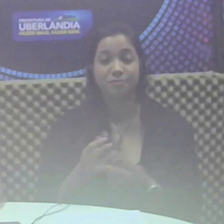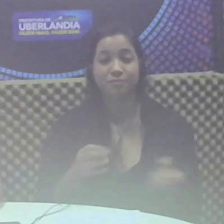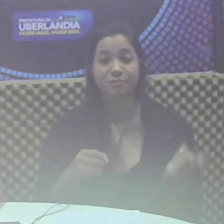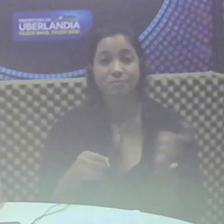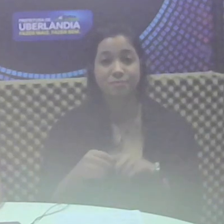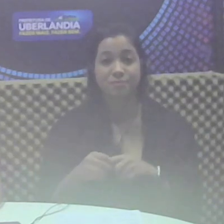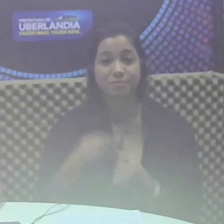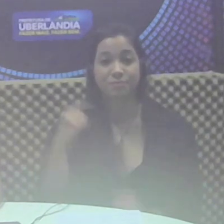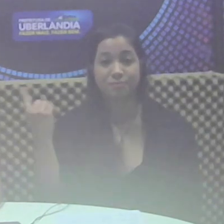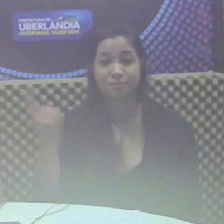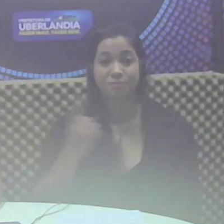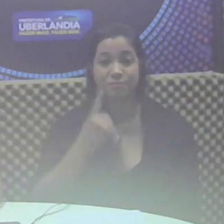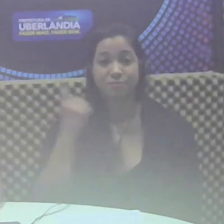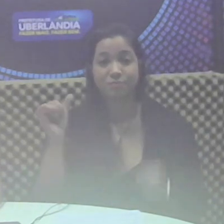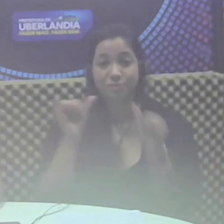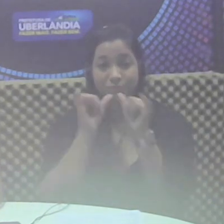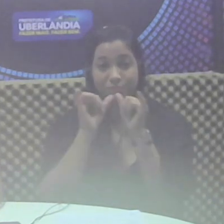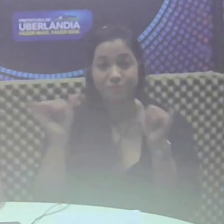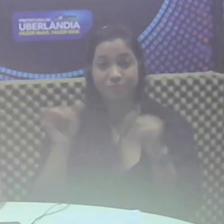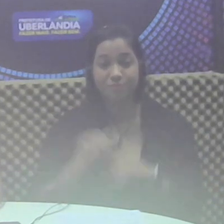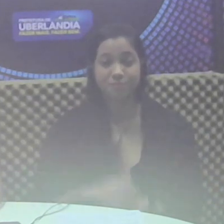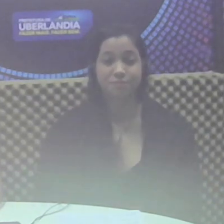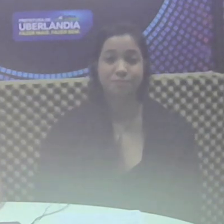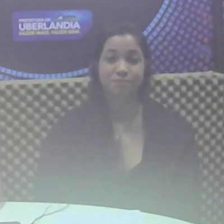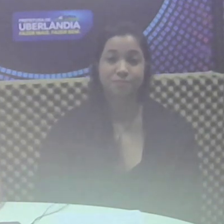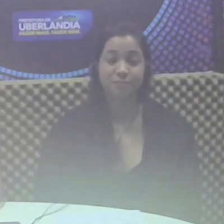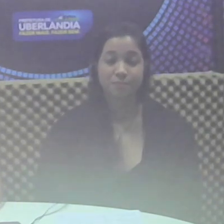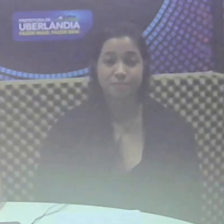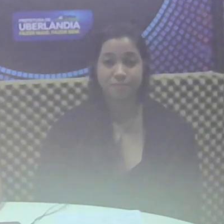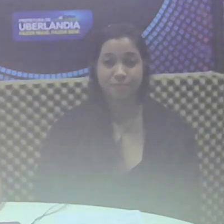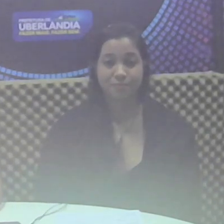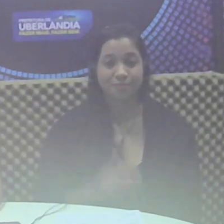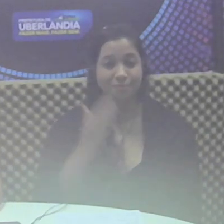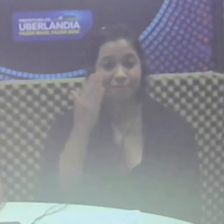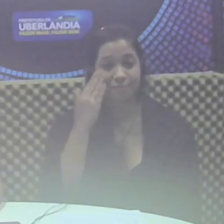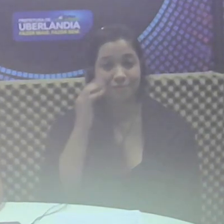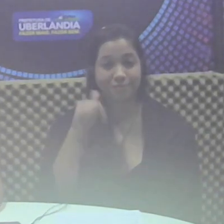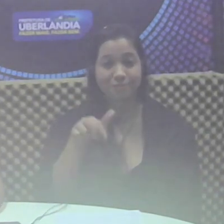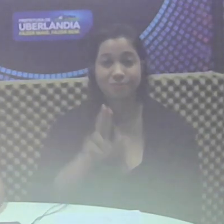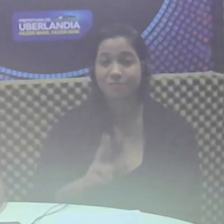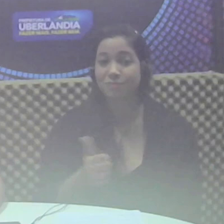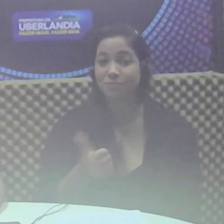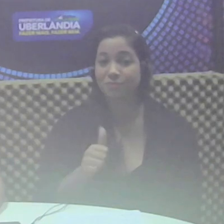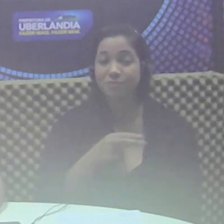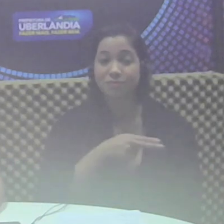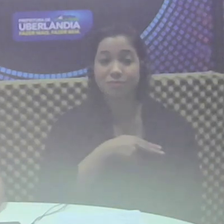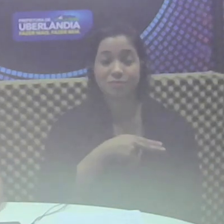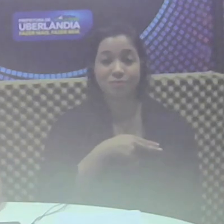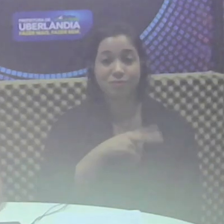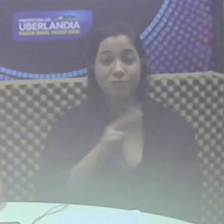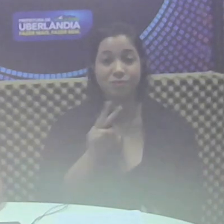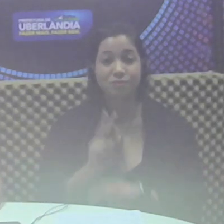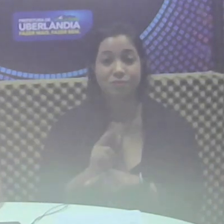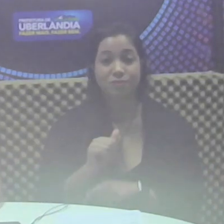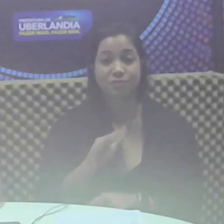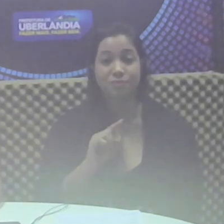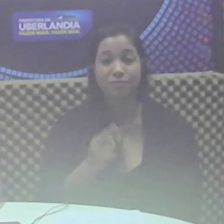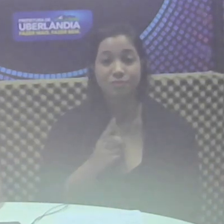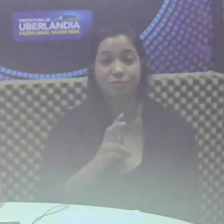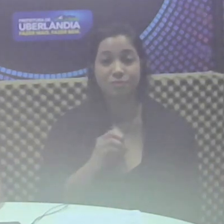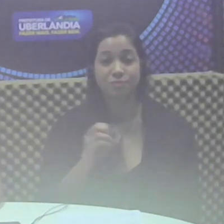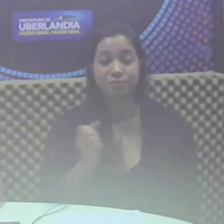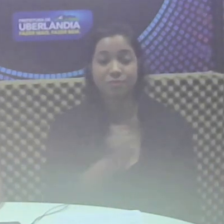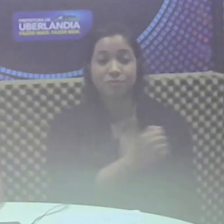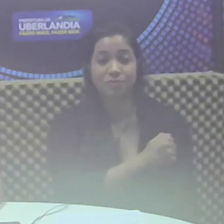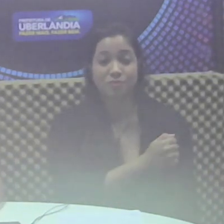intervalo, já estamos de volta com o Giro de Notícias. Você sabia que aqui em Uberlândia tem 11 unidades do NAICA? Que cuidam de mais de 1.500